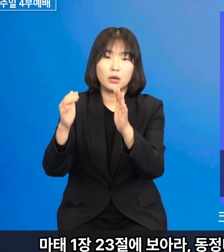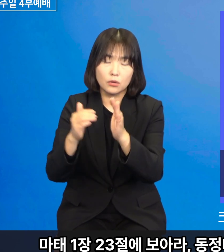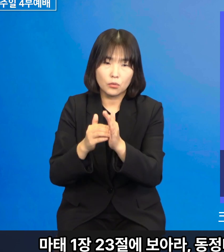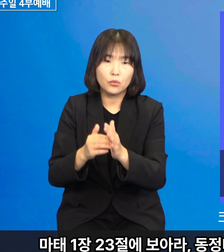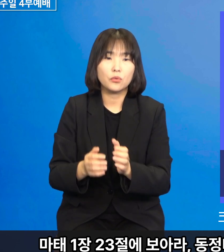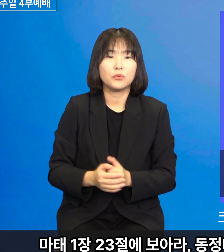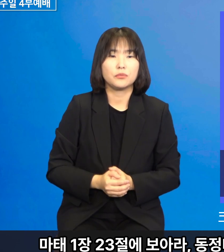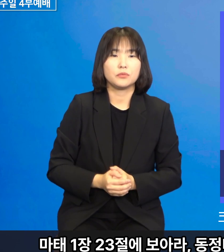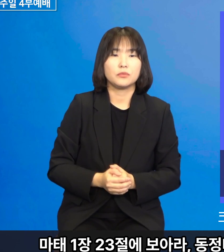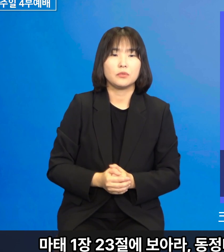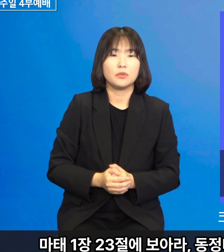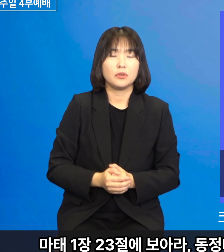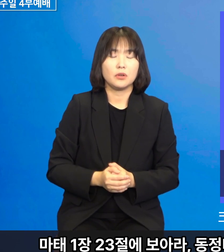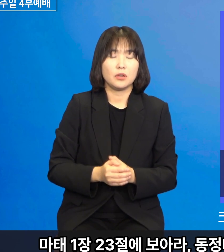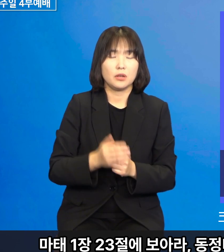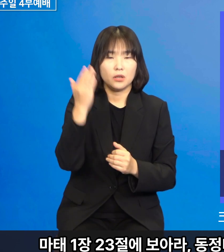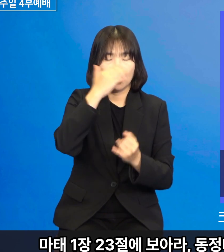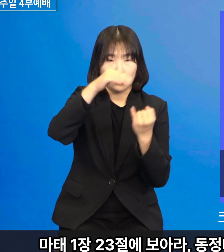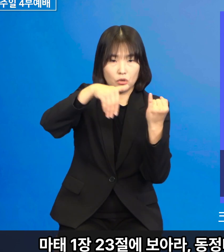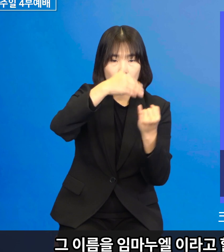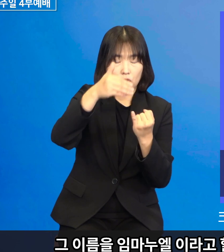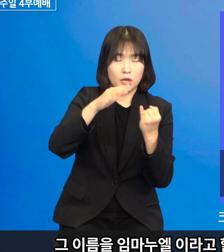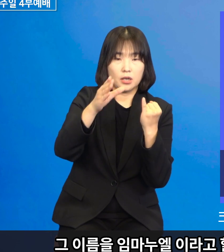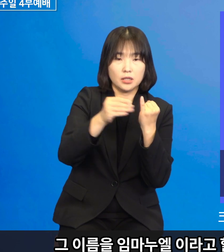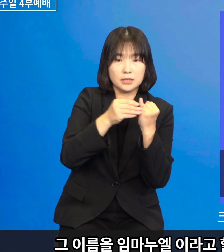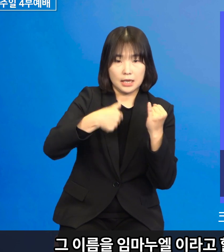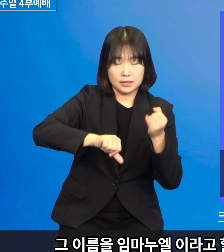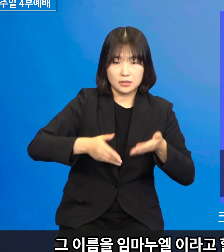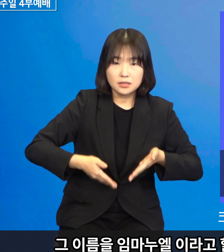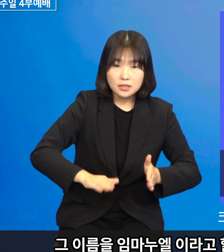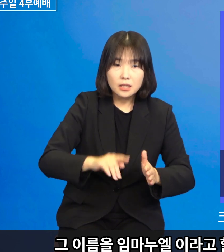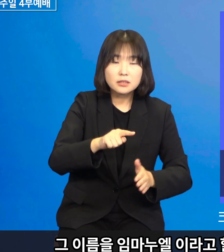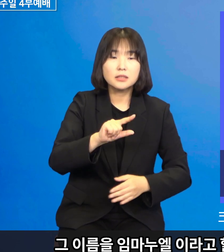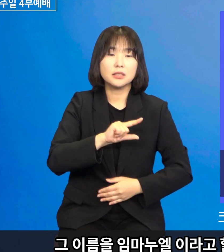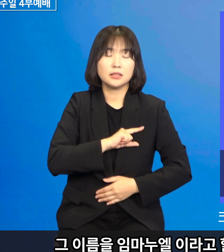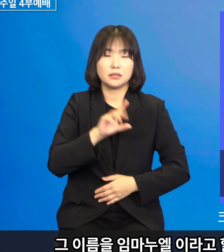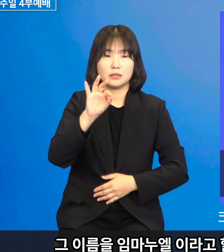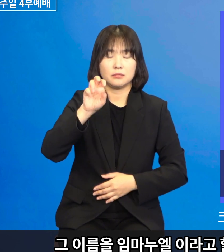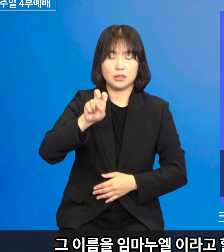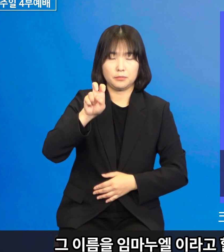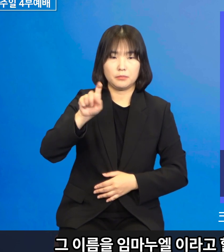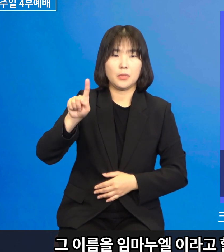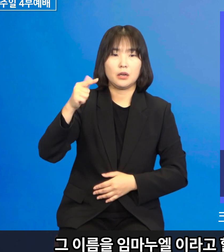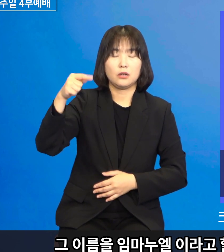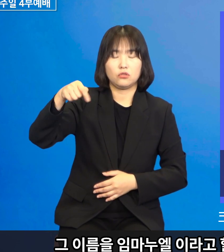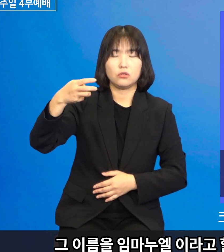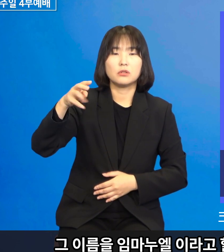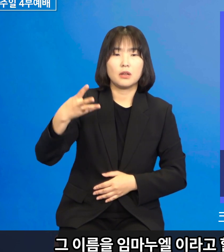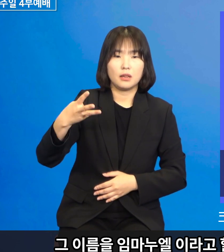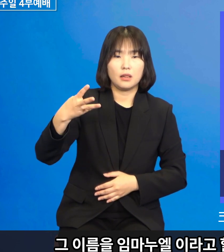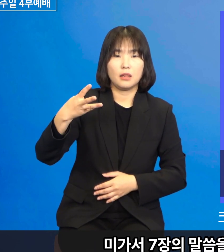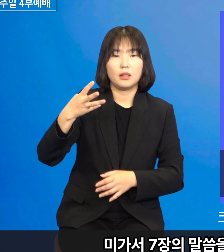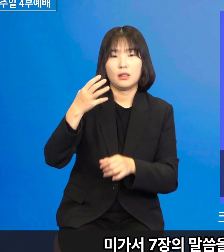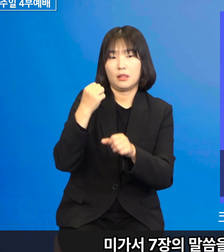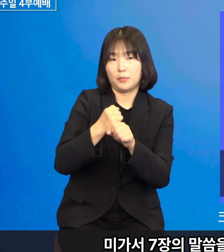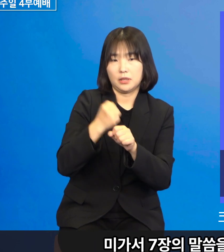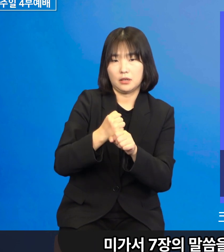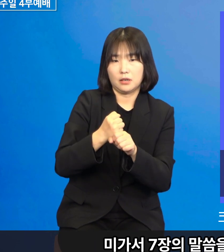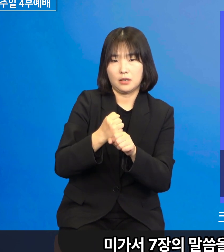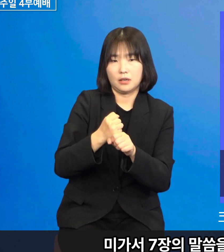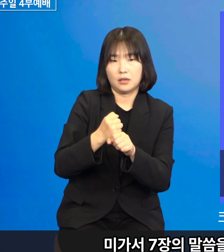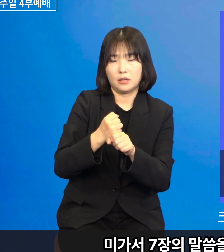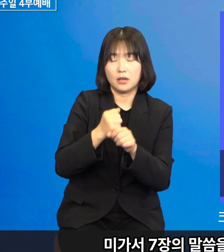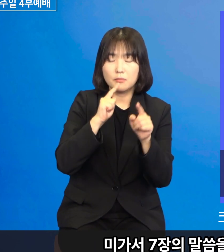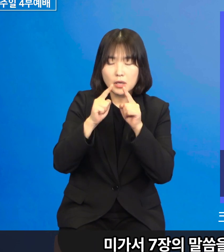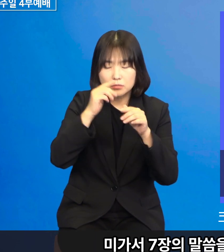23절에 부하라 동정녀가 잉태하여 아들을 낳을 것인데 그 이름을 임마누엘이라고 할 것이다 하신 말씀을 이루려고 미가서 7장의